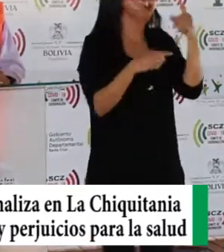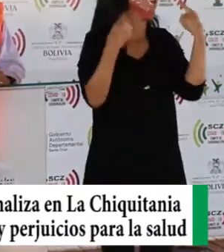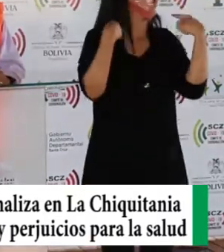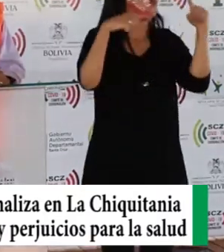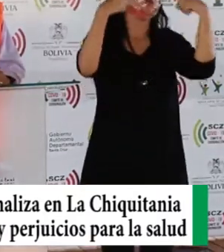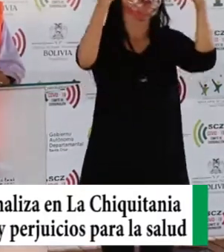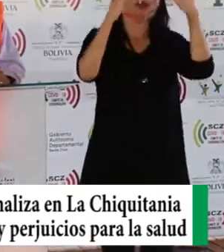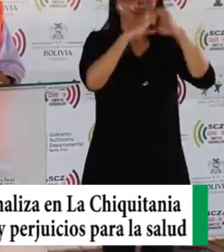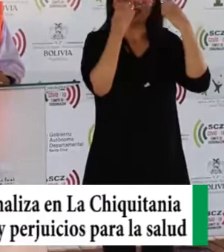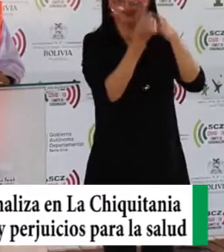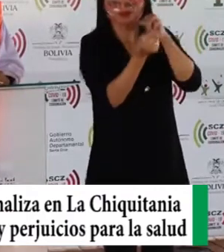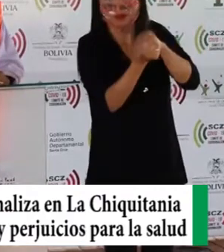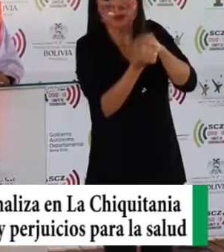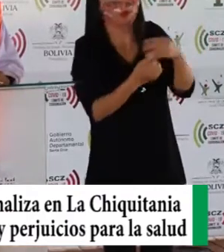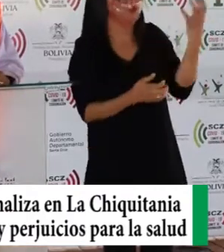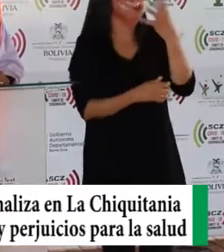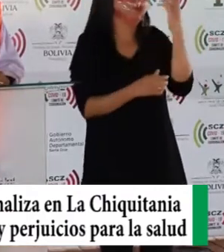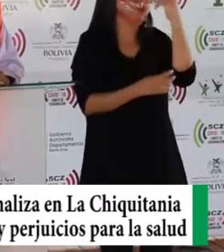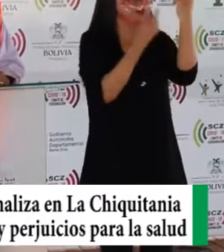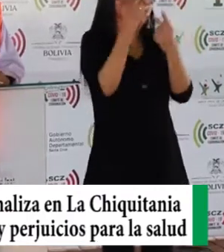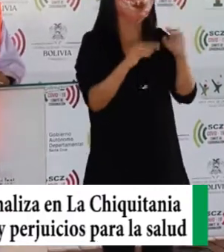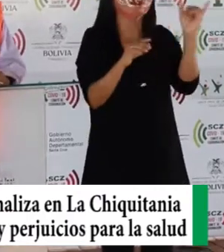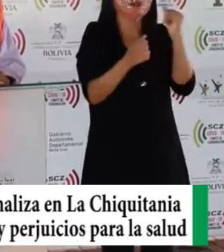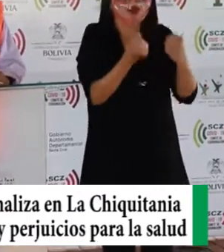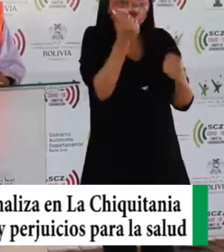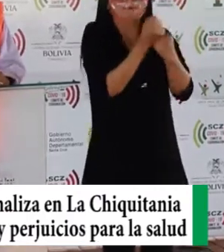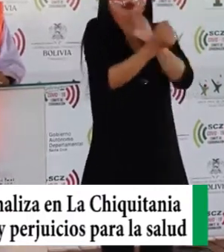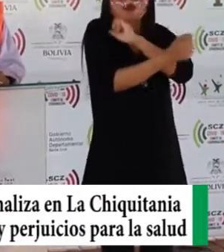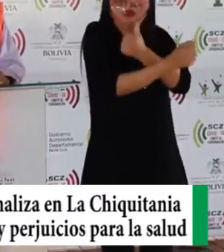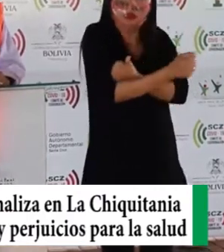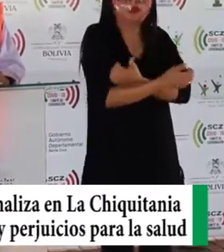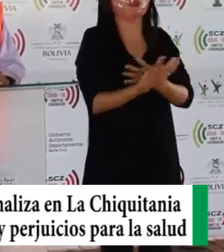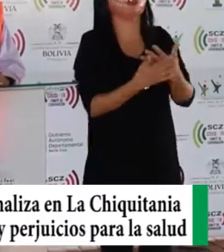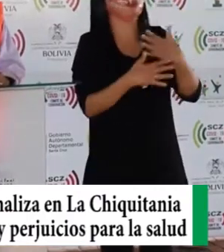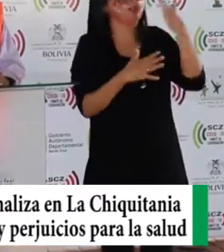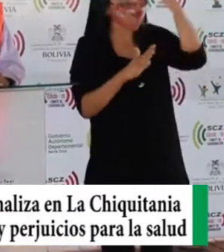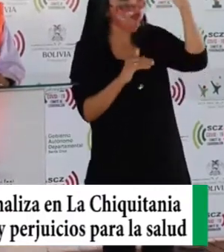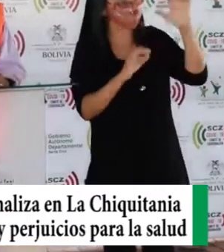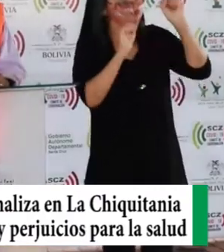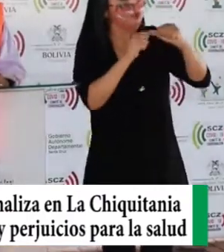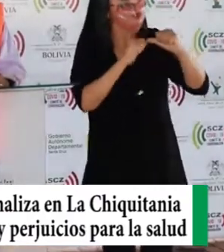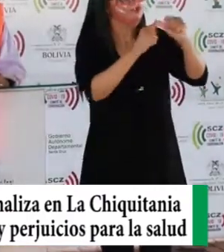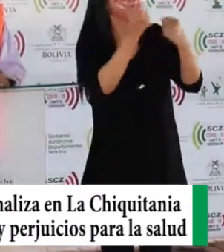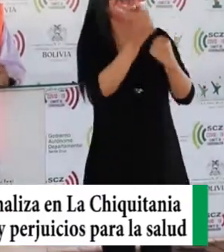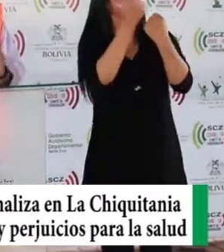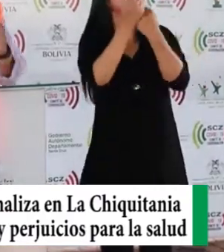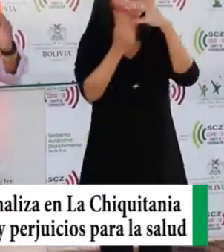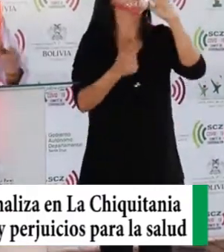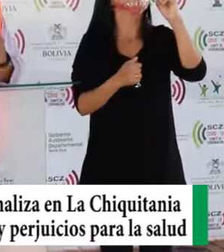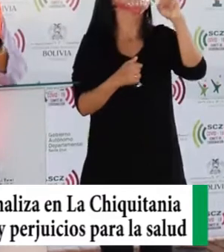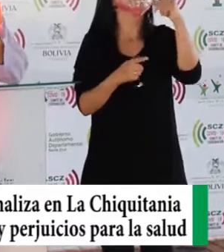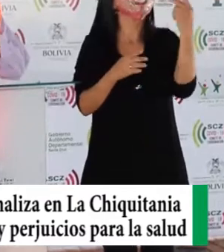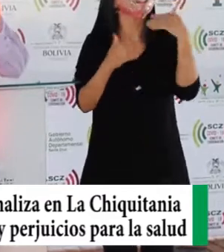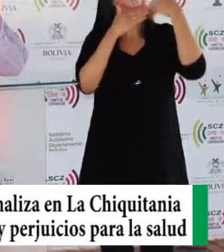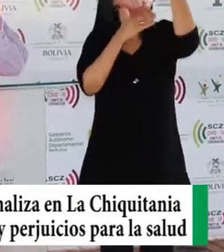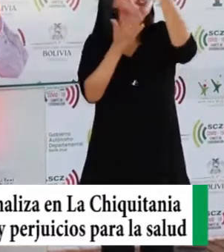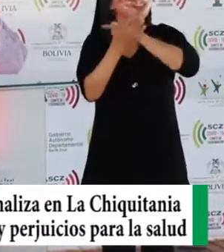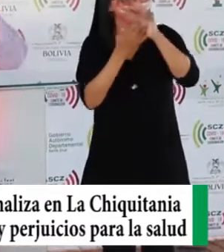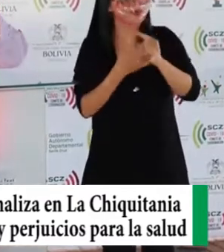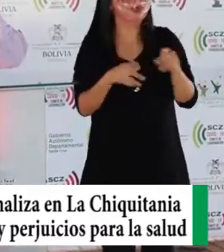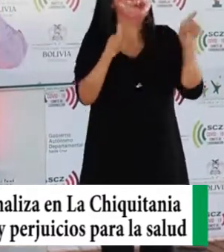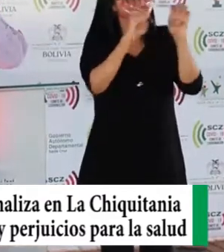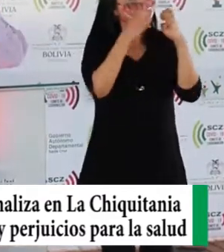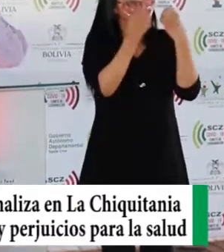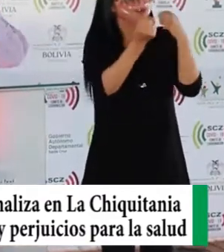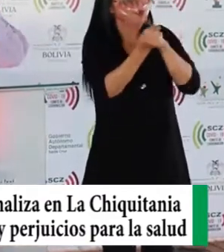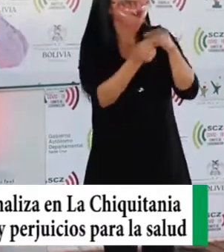brigadas, esperamos de la misma manera el apoyo de las autoridades en la provincia Cordillera, porque también no solamente vamos a llegar con brigadas, sino